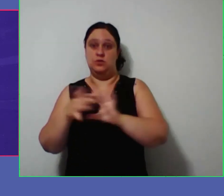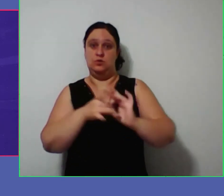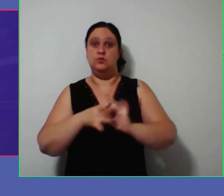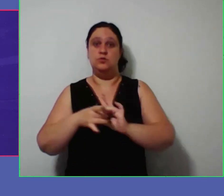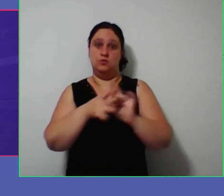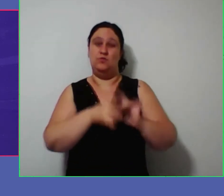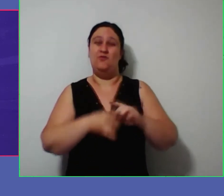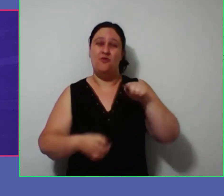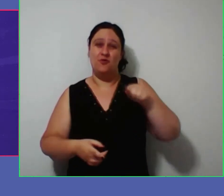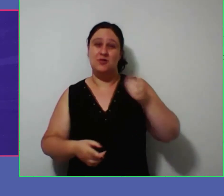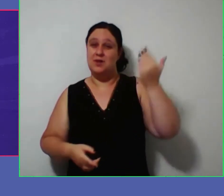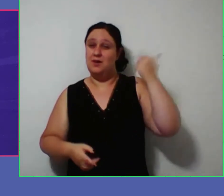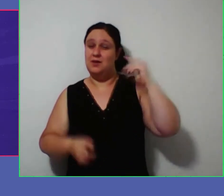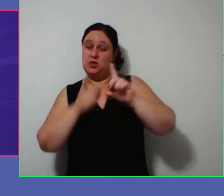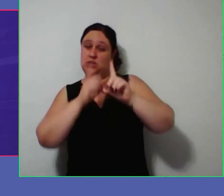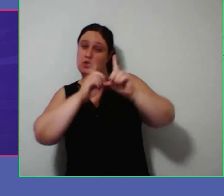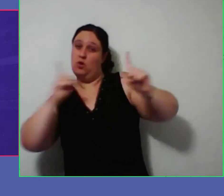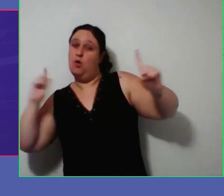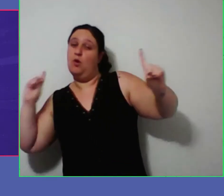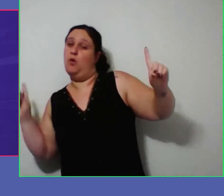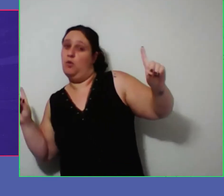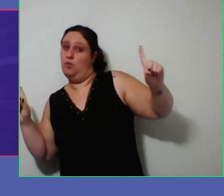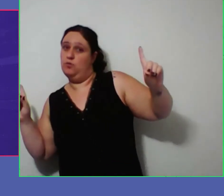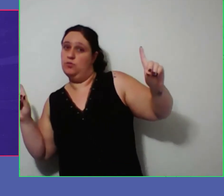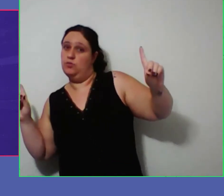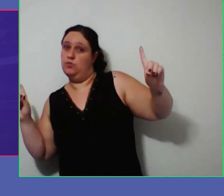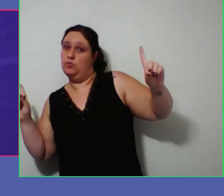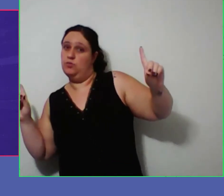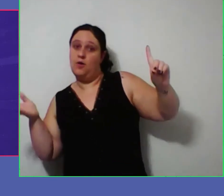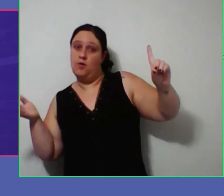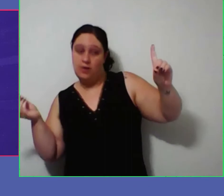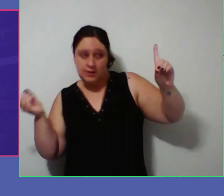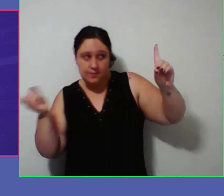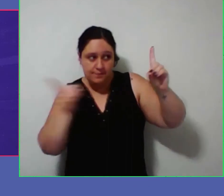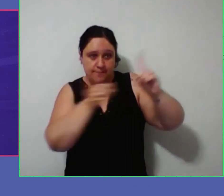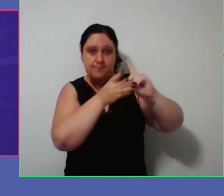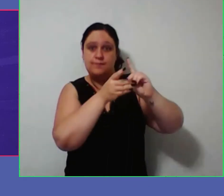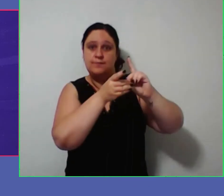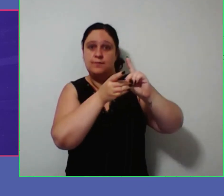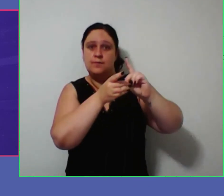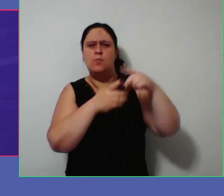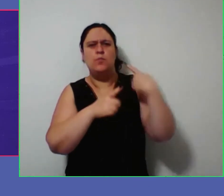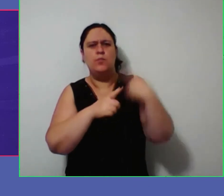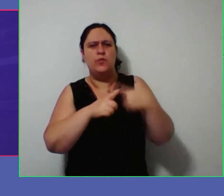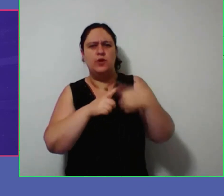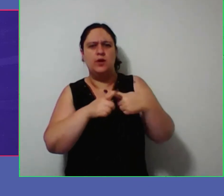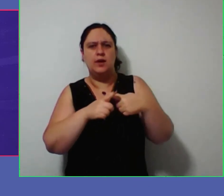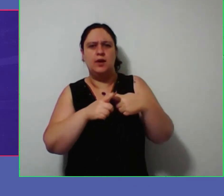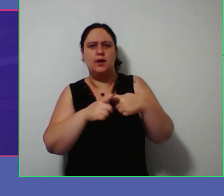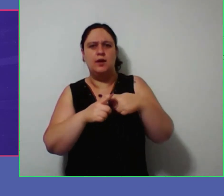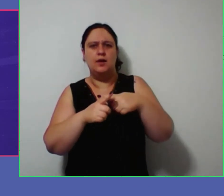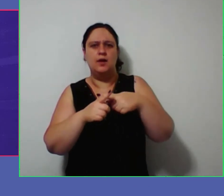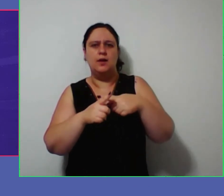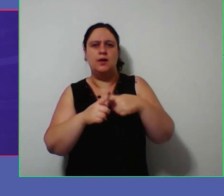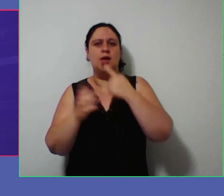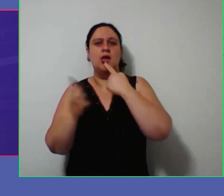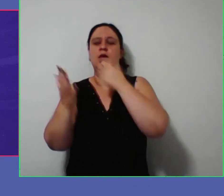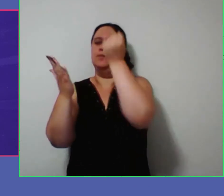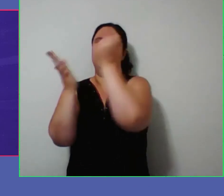longe, fostes aproximados pelo sangue de Cristo. Nós estávamos